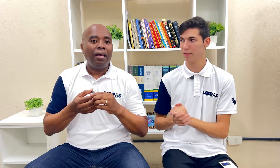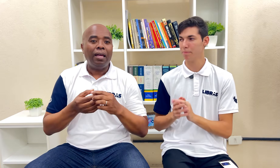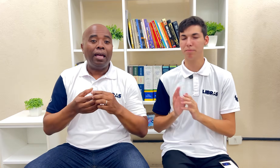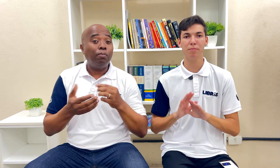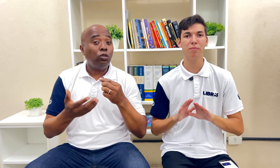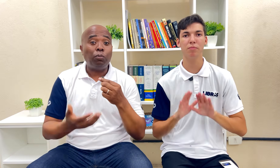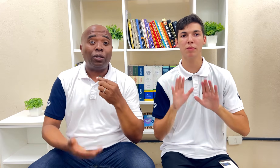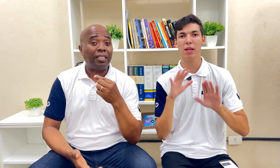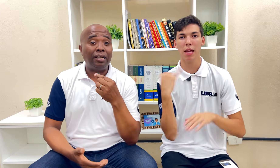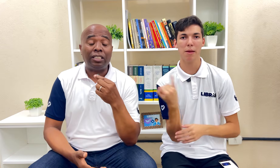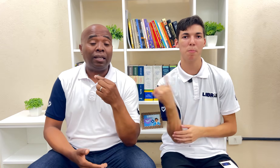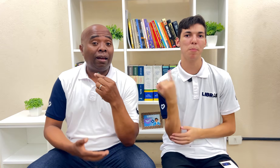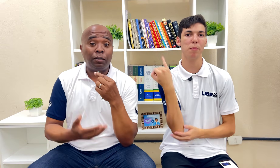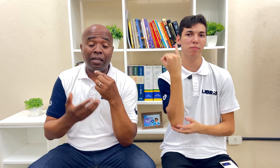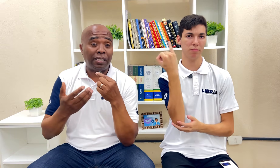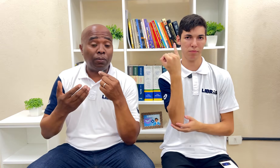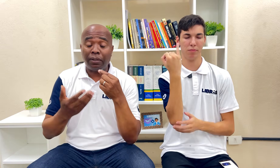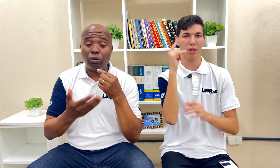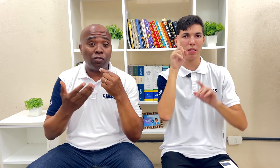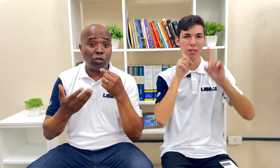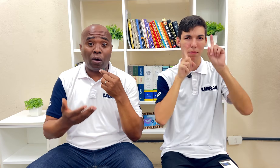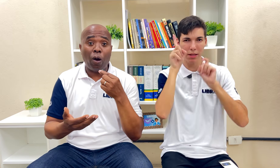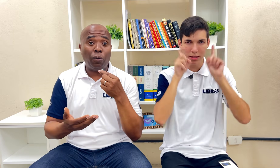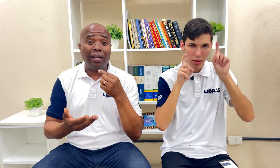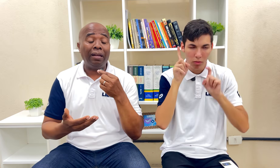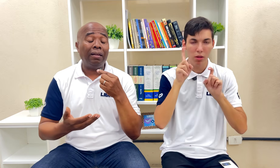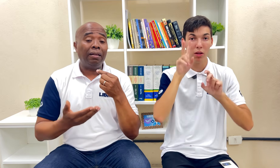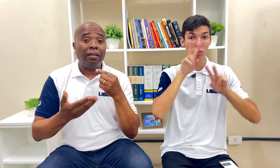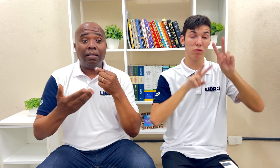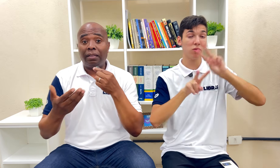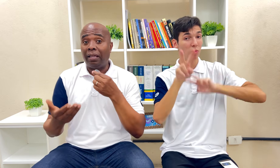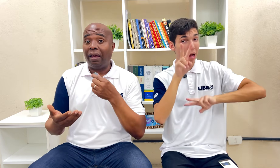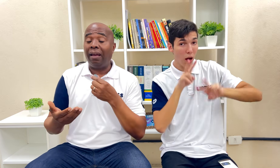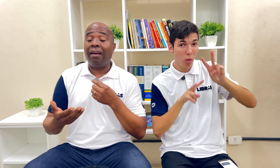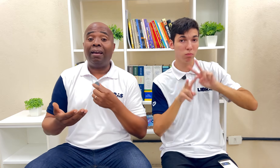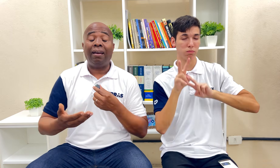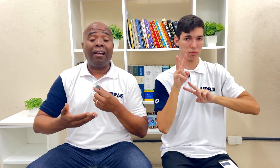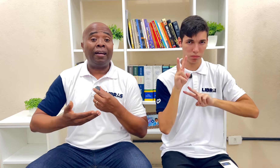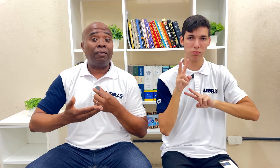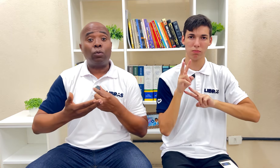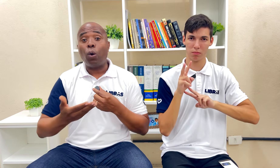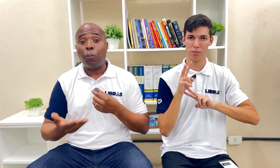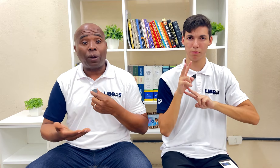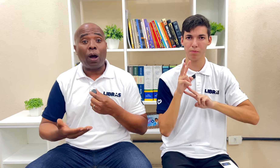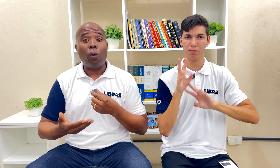É muito importante a expressão tanto visual, né, que é corporal